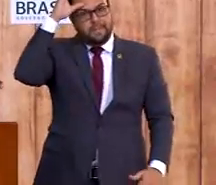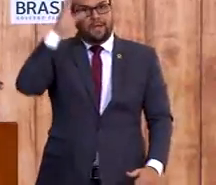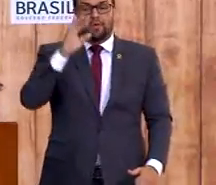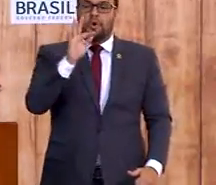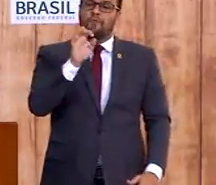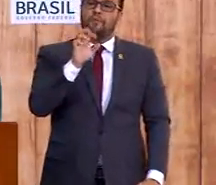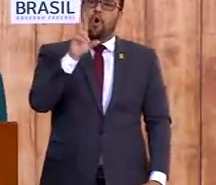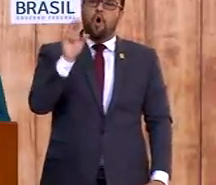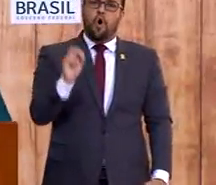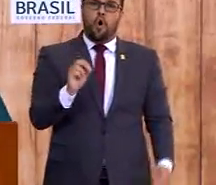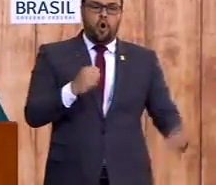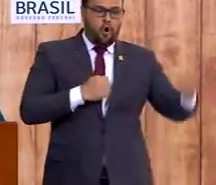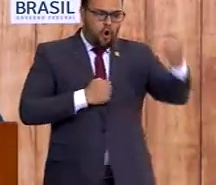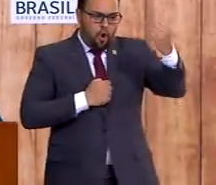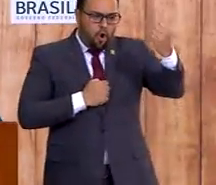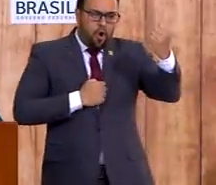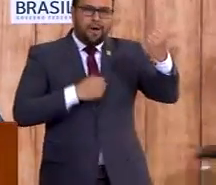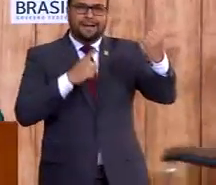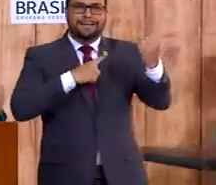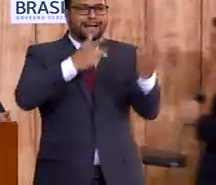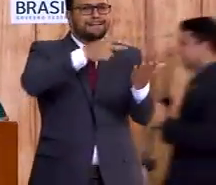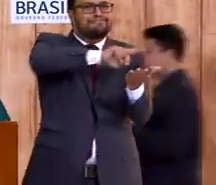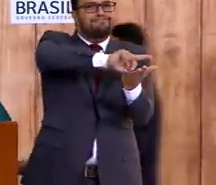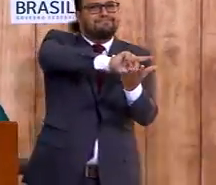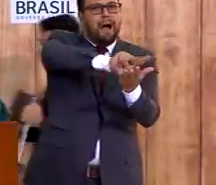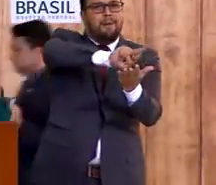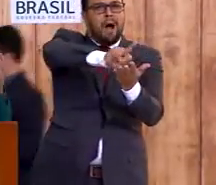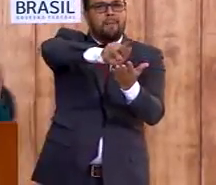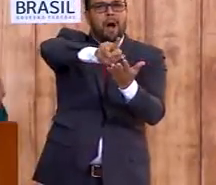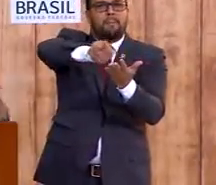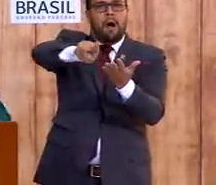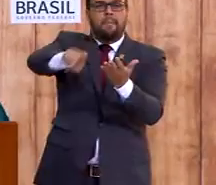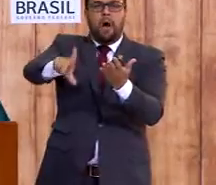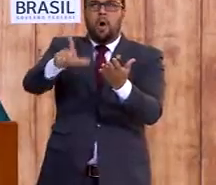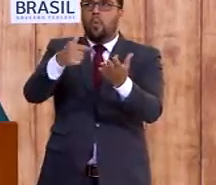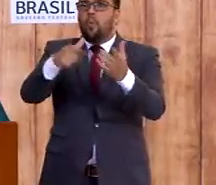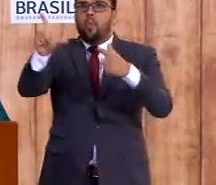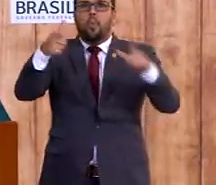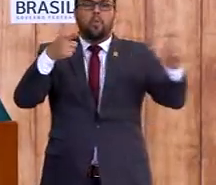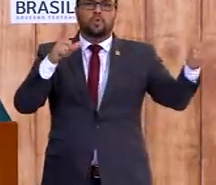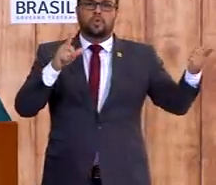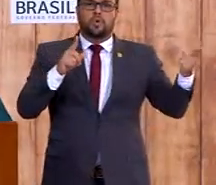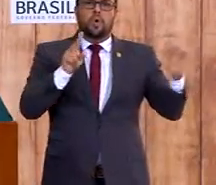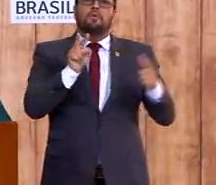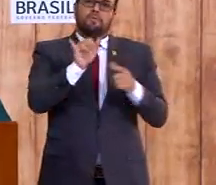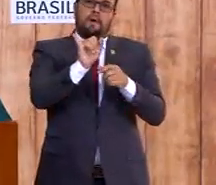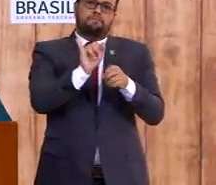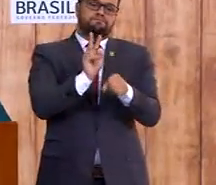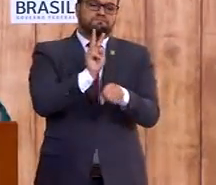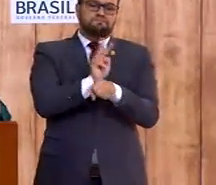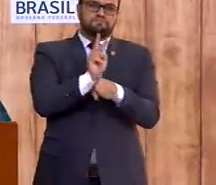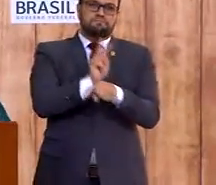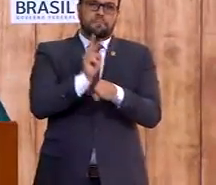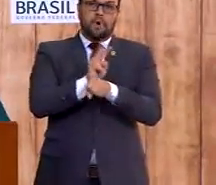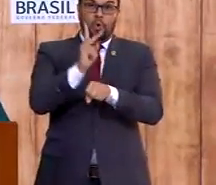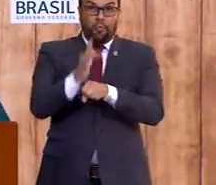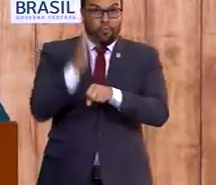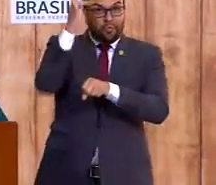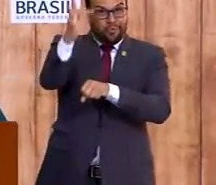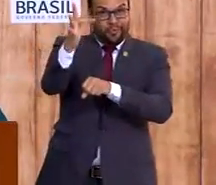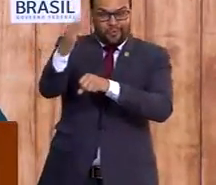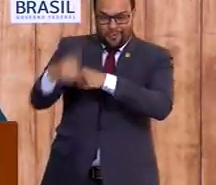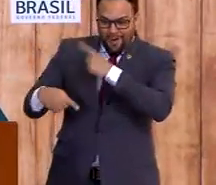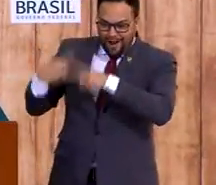pé-de-serra do Baião do Xote do arrasta-pé entre outros será preservado para que gerações futuras